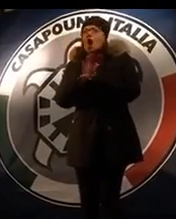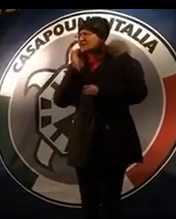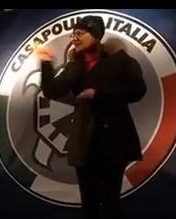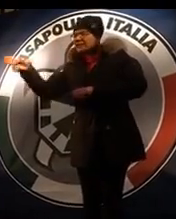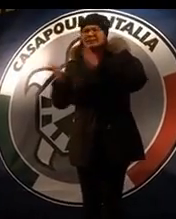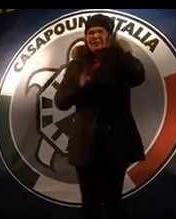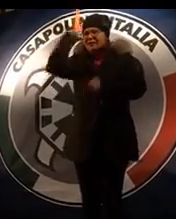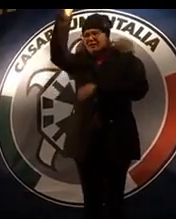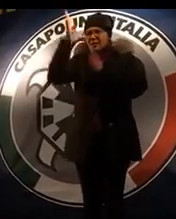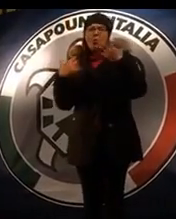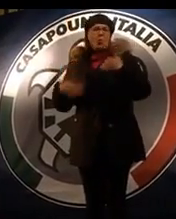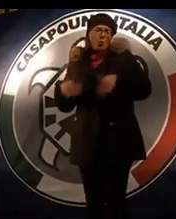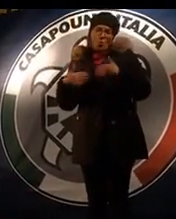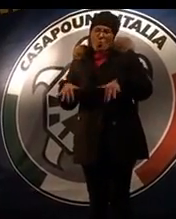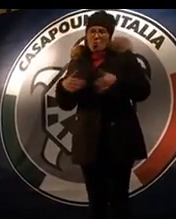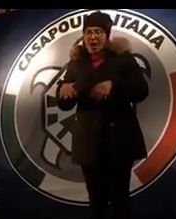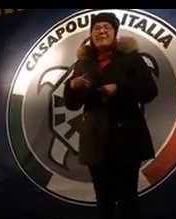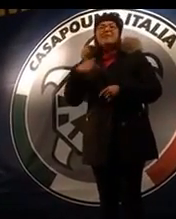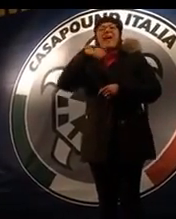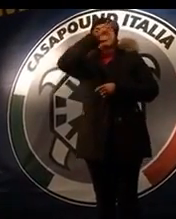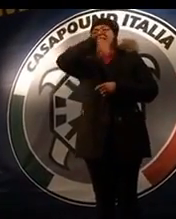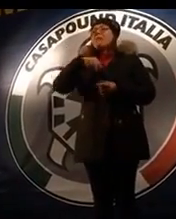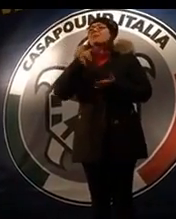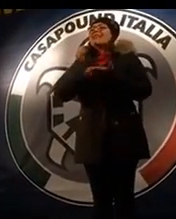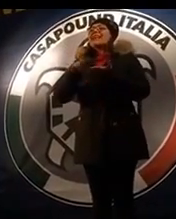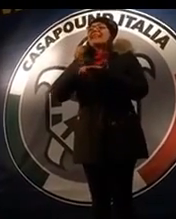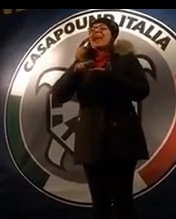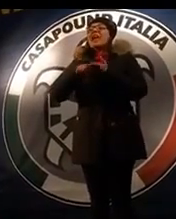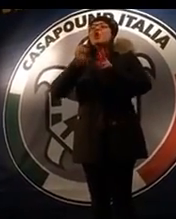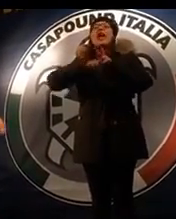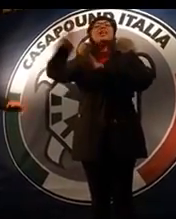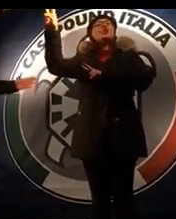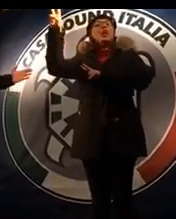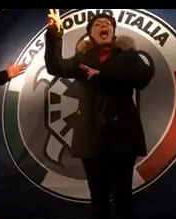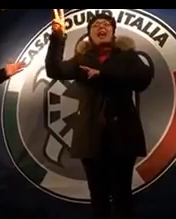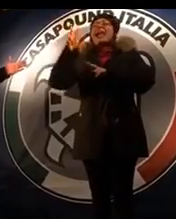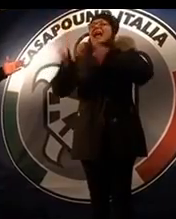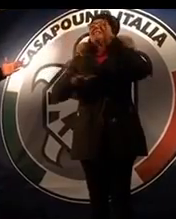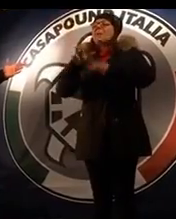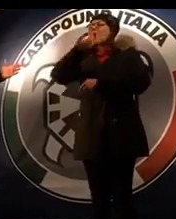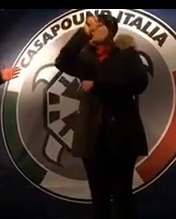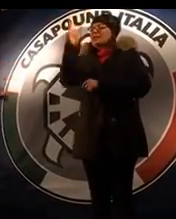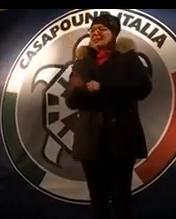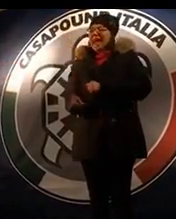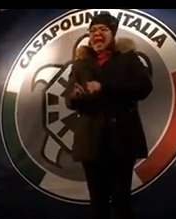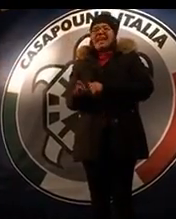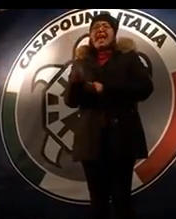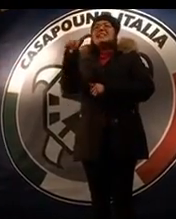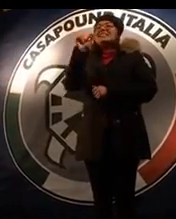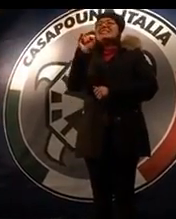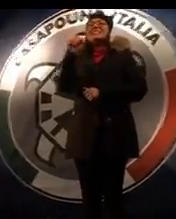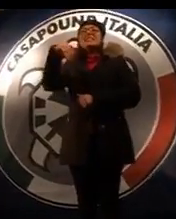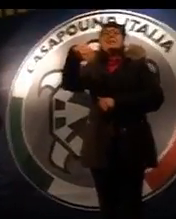A parte le battute, chiamo qui sul palco il segretario nazionale di Casa Pound Italia, Simone Di Stefano.